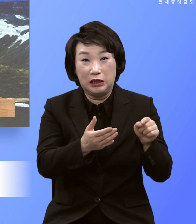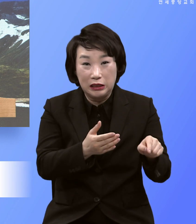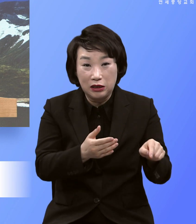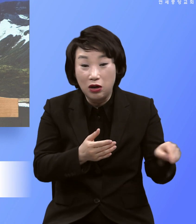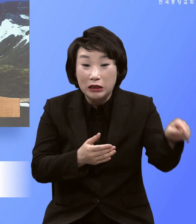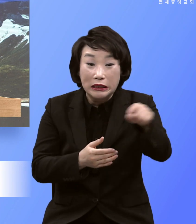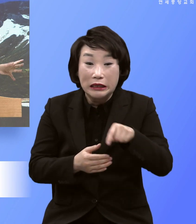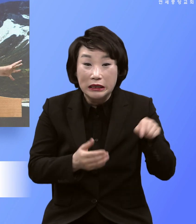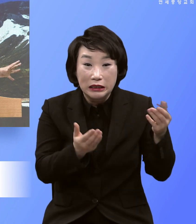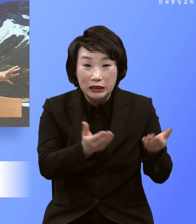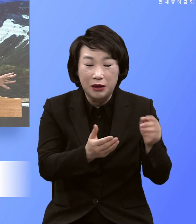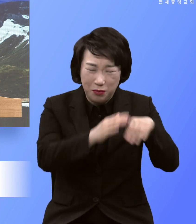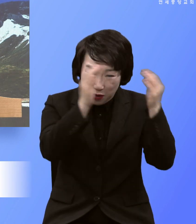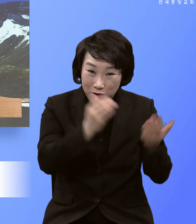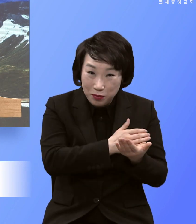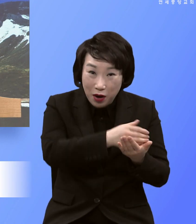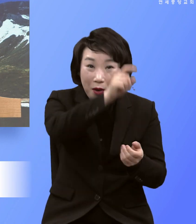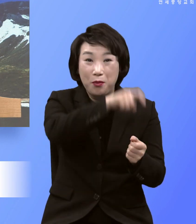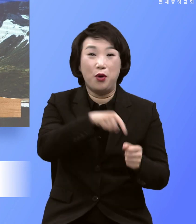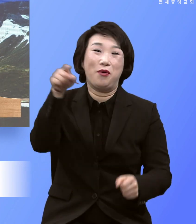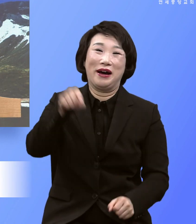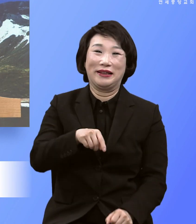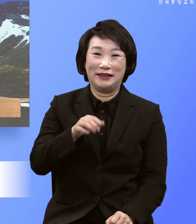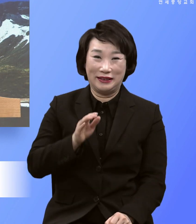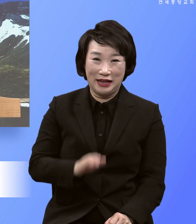이 일을 멸하러 왔다.